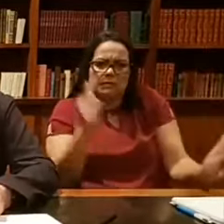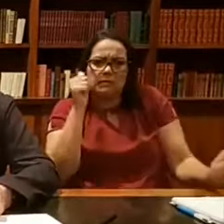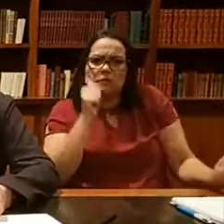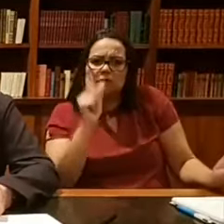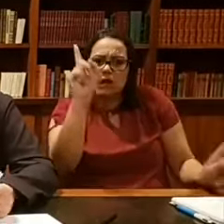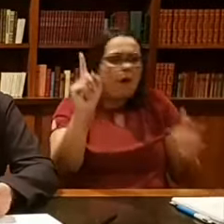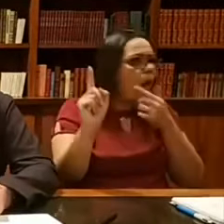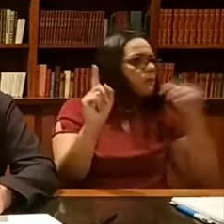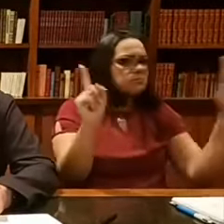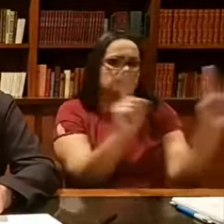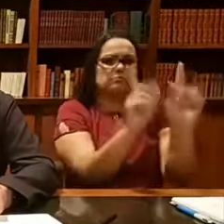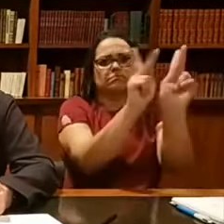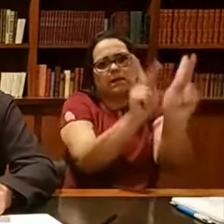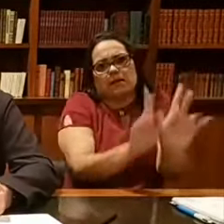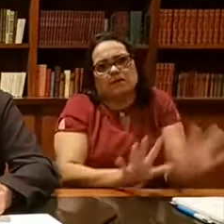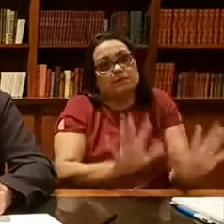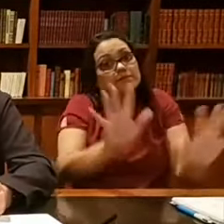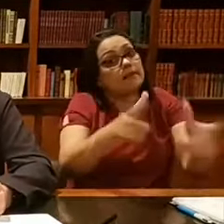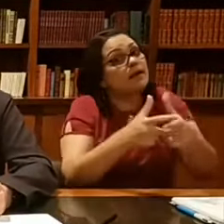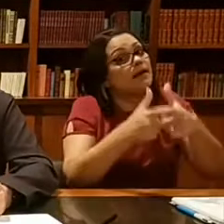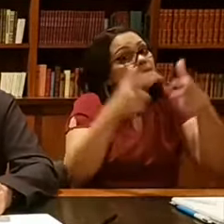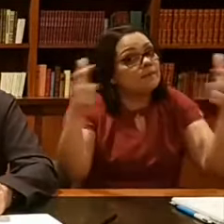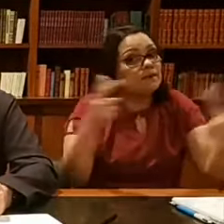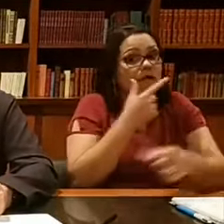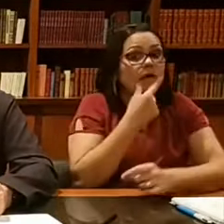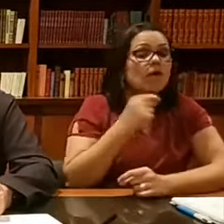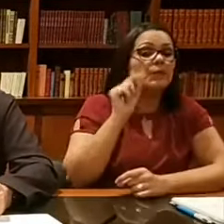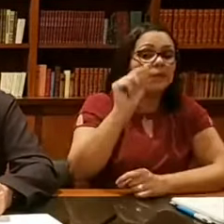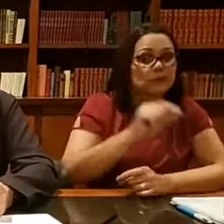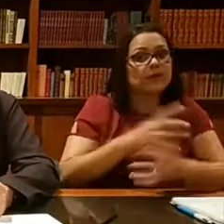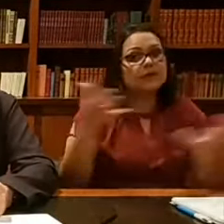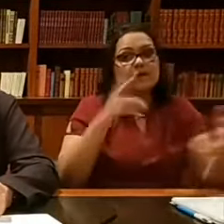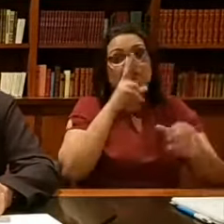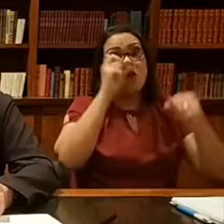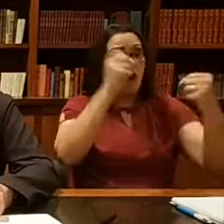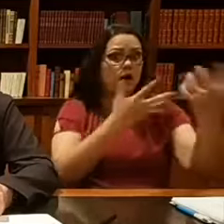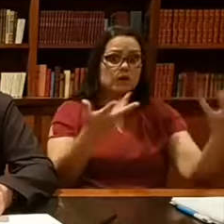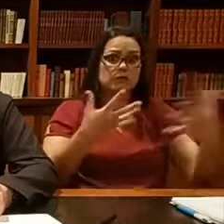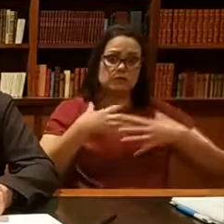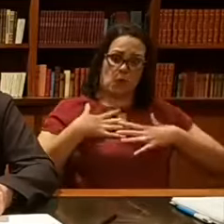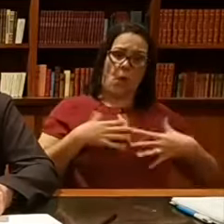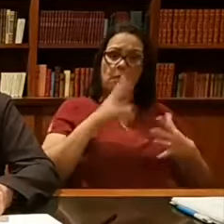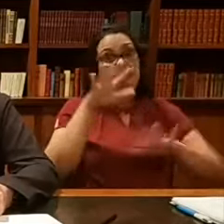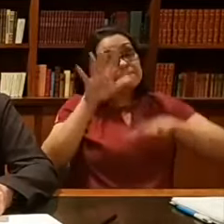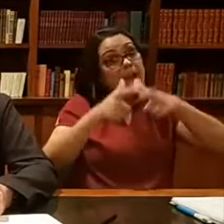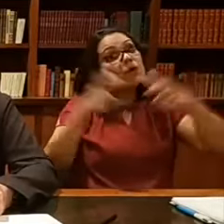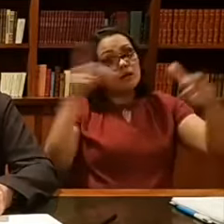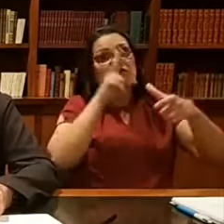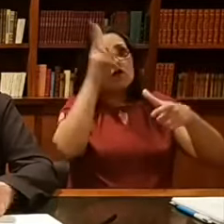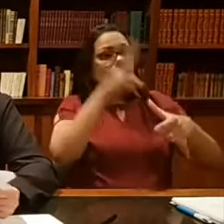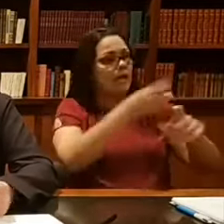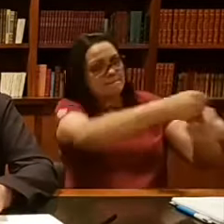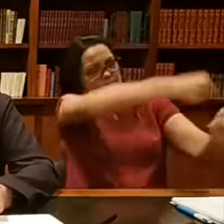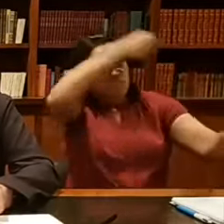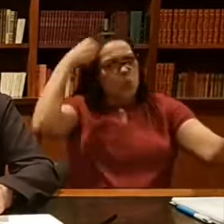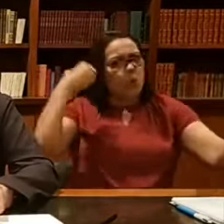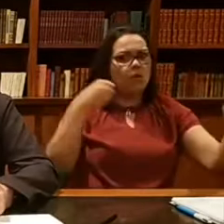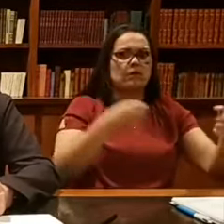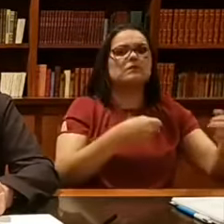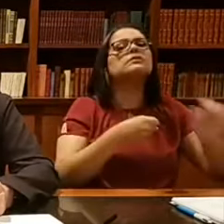problema, geralmente o homem tem mais força física que a mulher e alguns vão para a ignorância, vai pegar